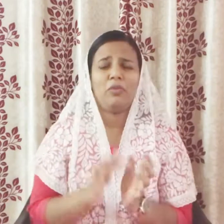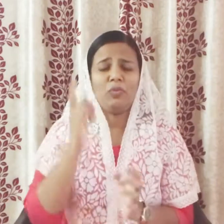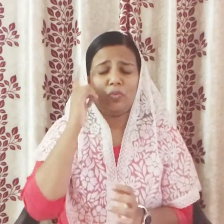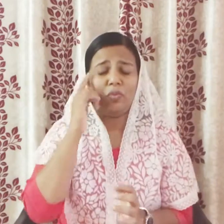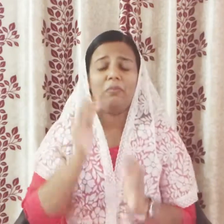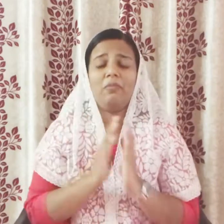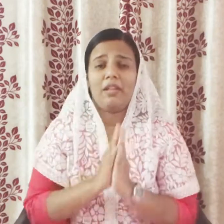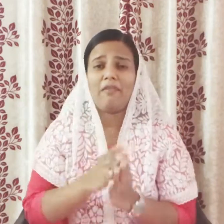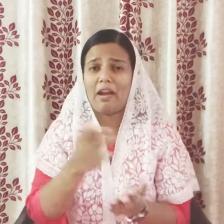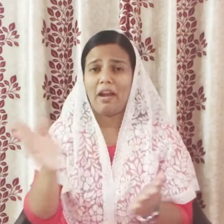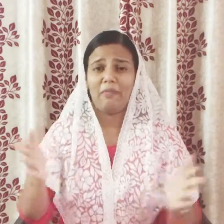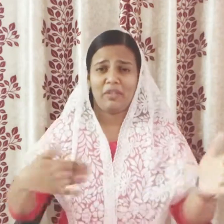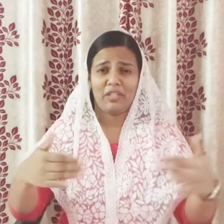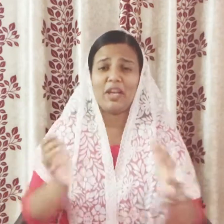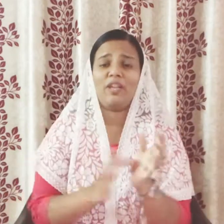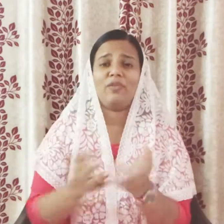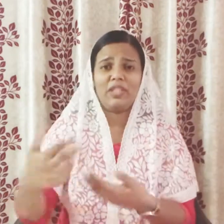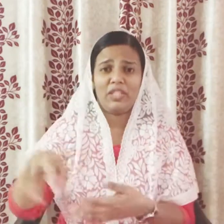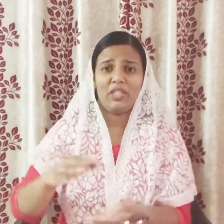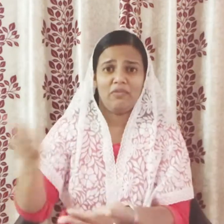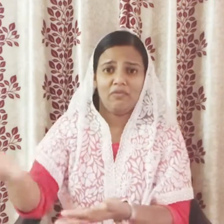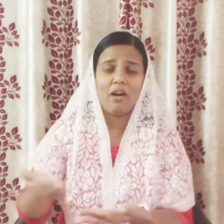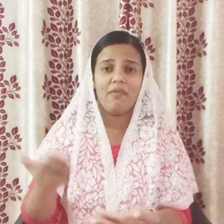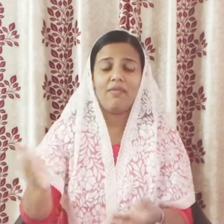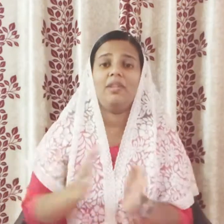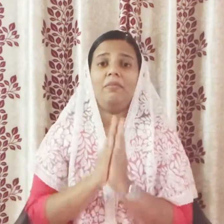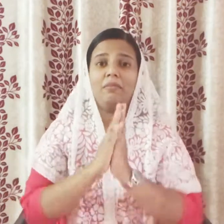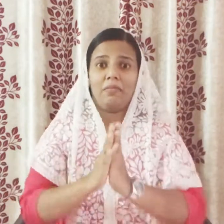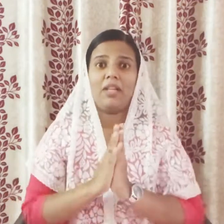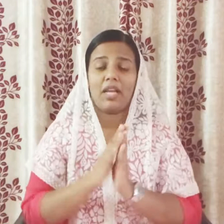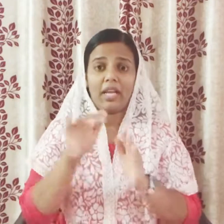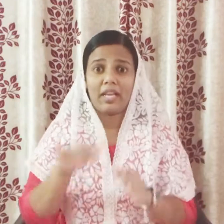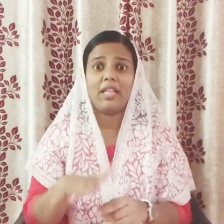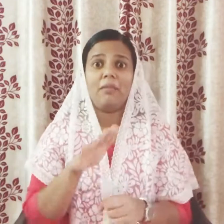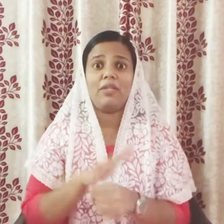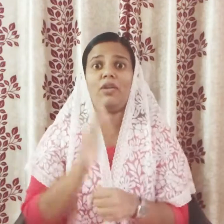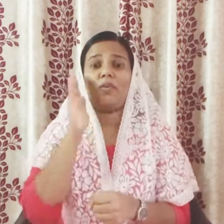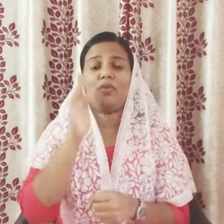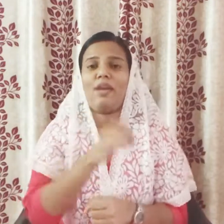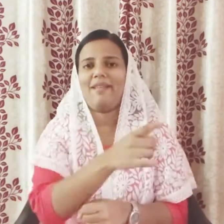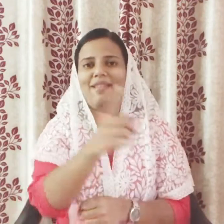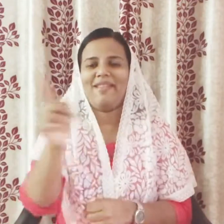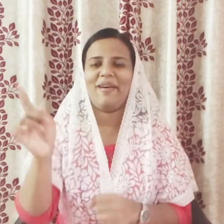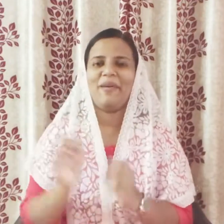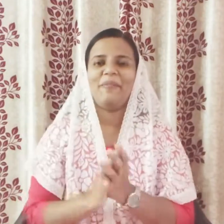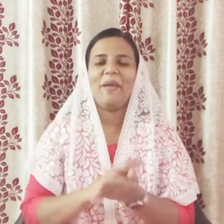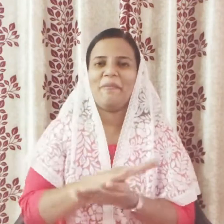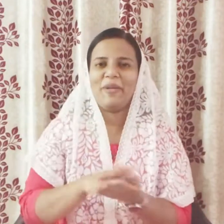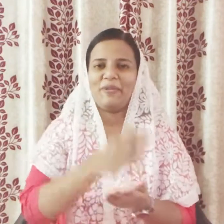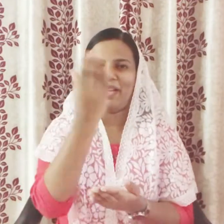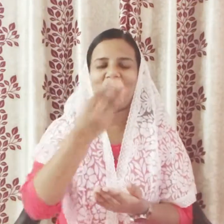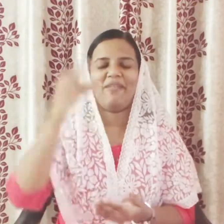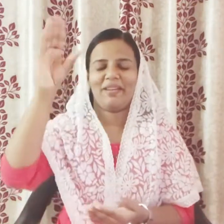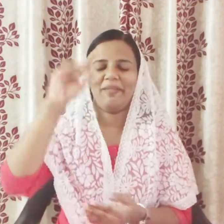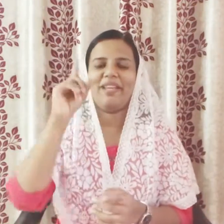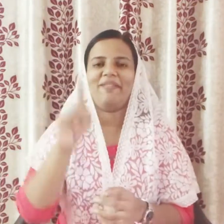അവർക്ക് വേണ്ടി ഇരുന്ന് പ്രാർത്ഥിച്ച് അനേകരെ ഈ ദിവസങ്ങളിൽ നീതിയിലേക്ക് നയിക്കുവാൻ ഇന്ന് ഈ സന്ദേശം കേൾക്കുന്ന ഓരോരുത്തർക്കും പരിശുദ്ധാത്മാവ് കൃപ തരട്ടെ എന്ന്